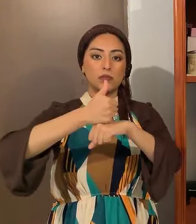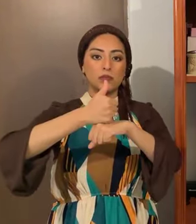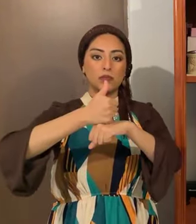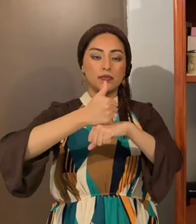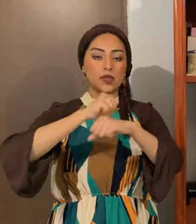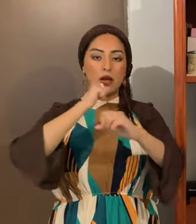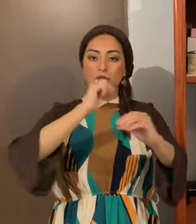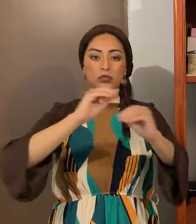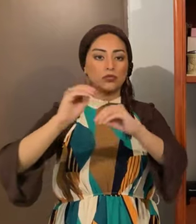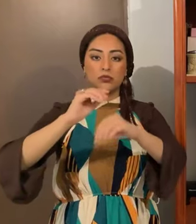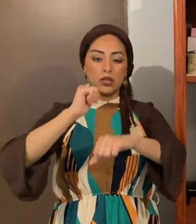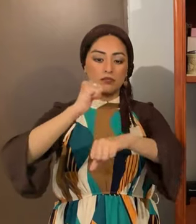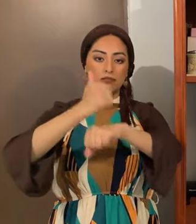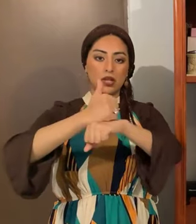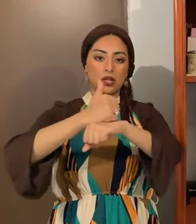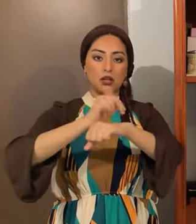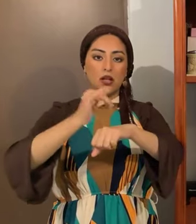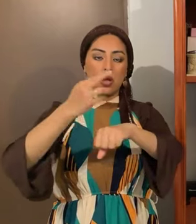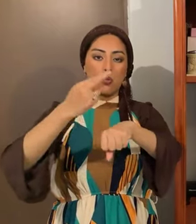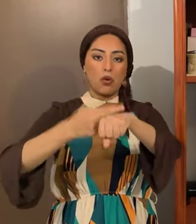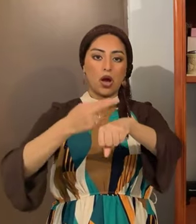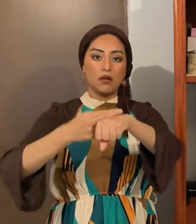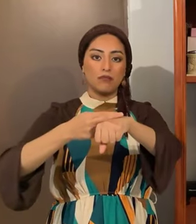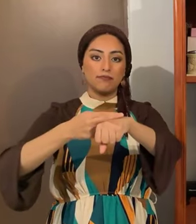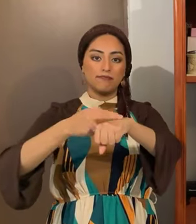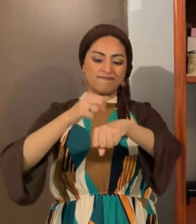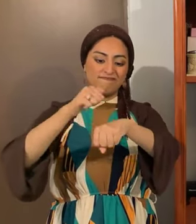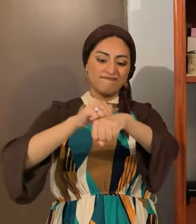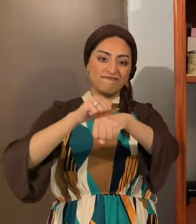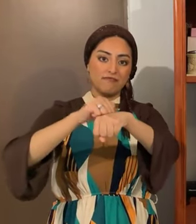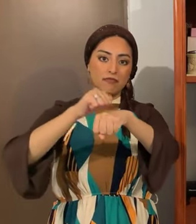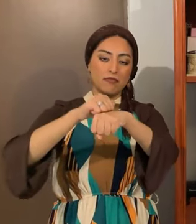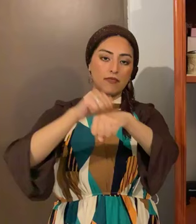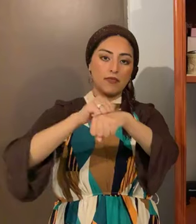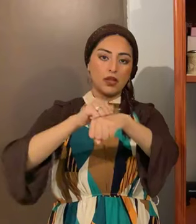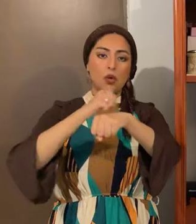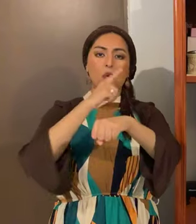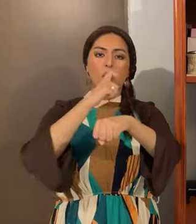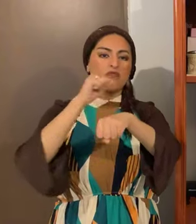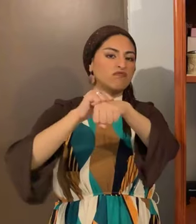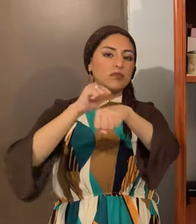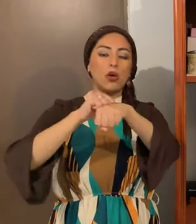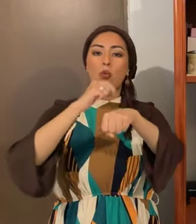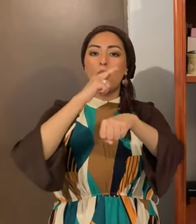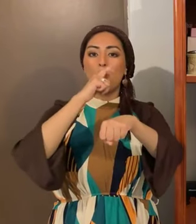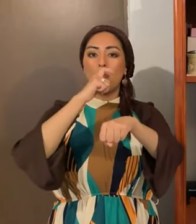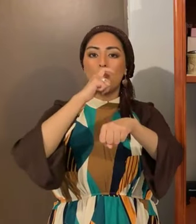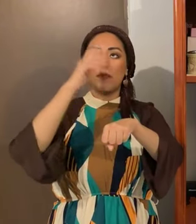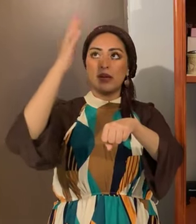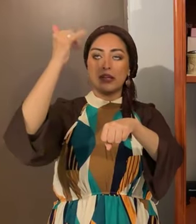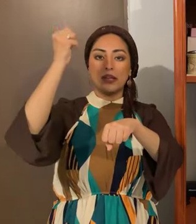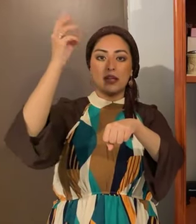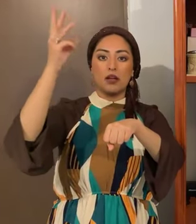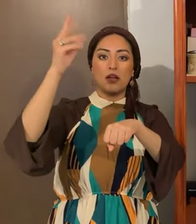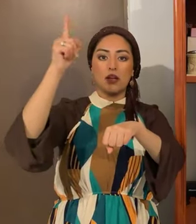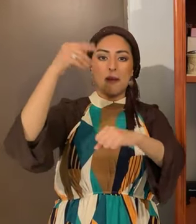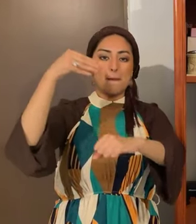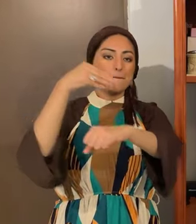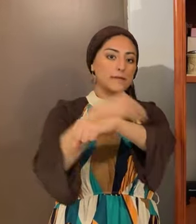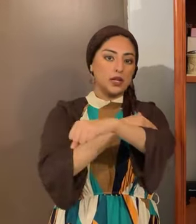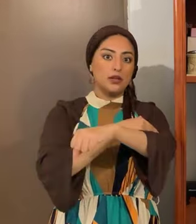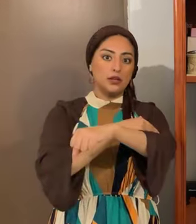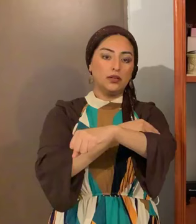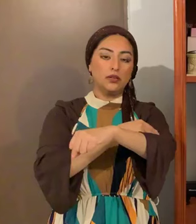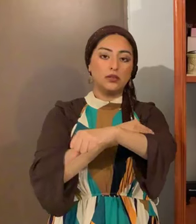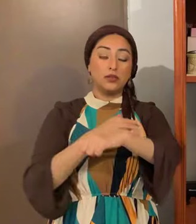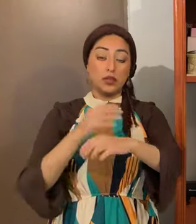cimiento, la roca, la piedra angular. ¿Quién es? Yahshua HaMashiach. Y que nuestra vida entonces